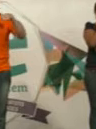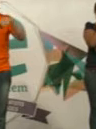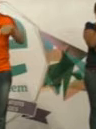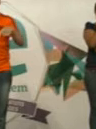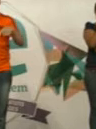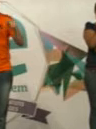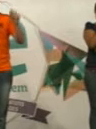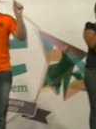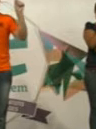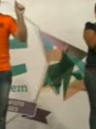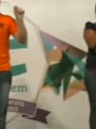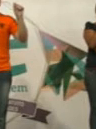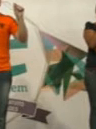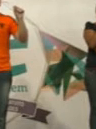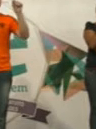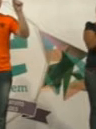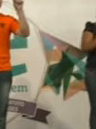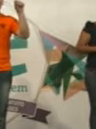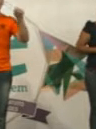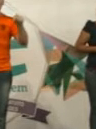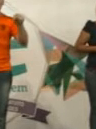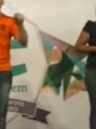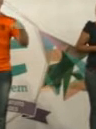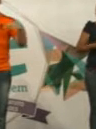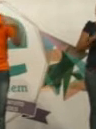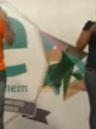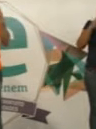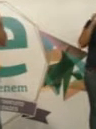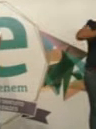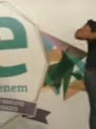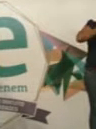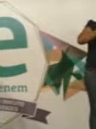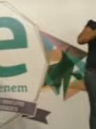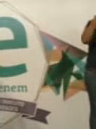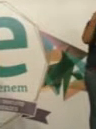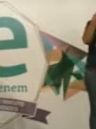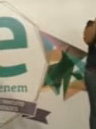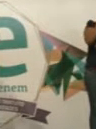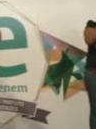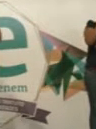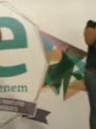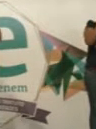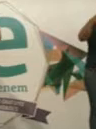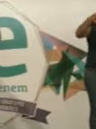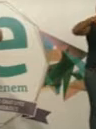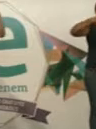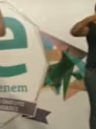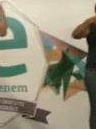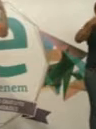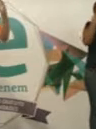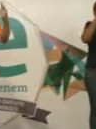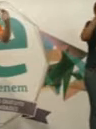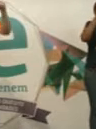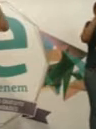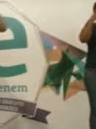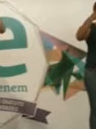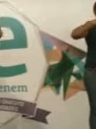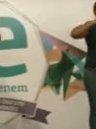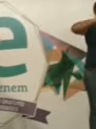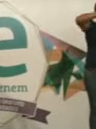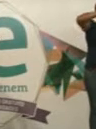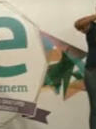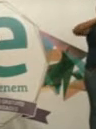não aconteceu, porque nos anos 40 tem a Segunda Guerra Mundial. Só vai ter Copa em 50,